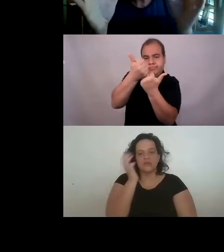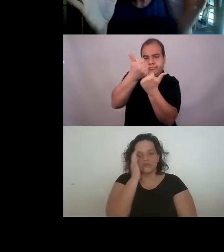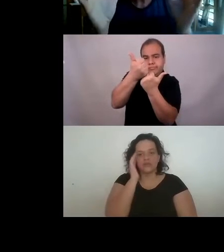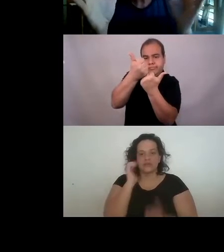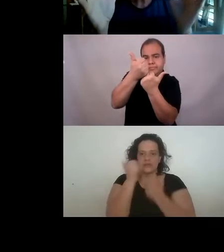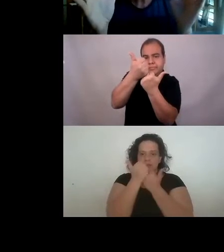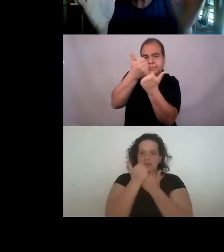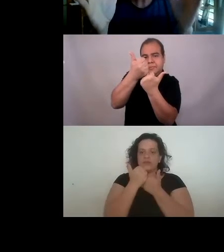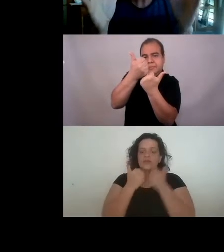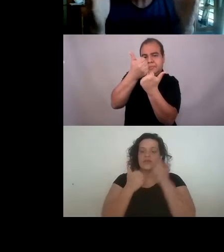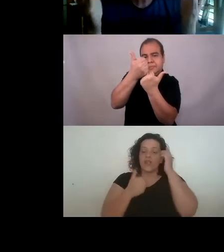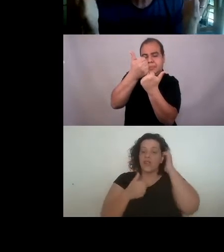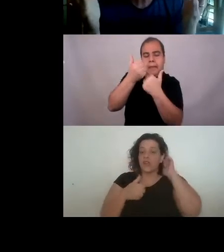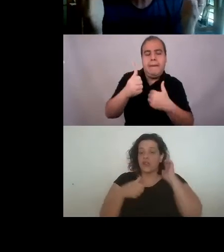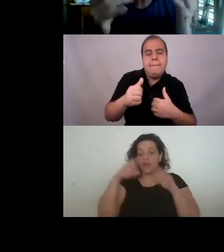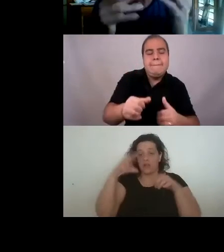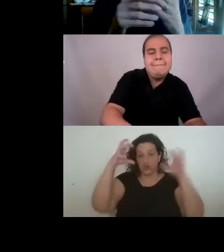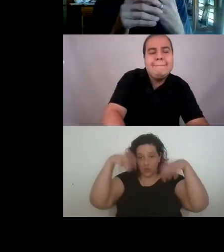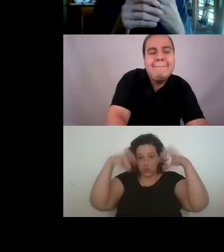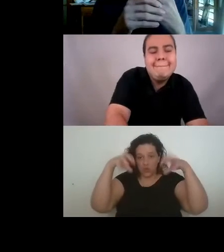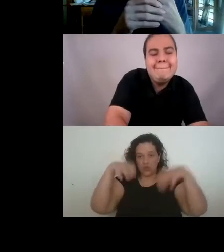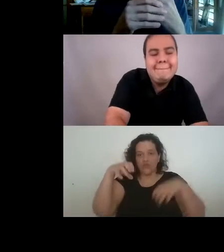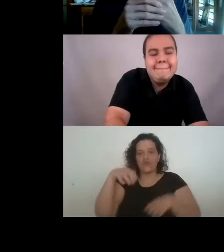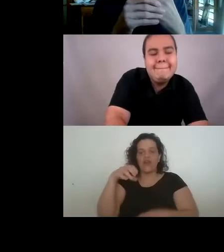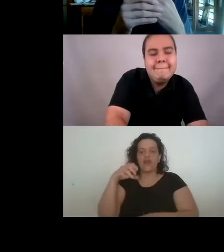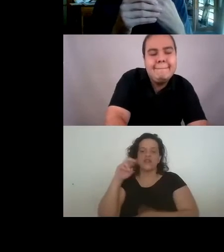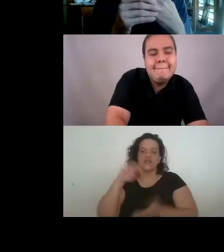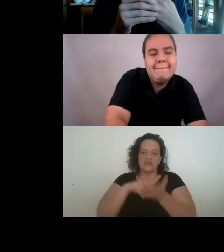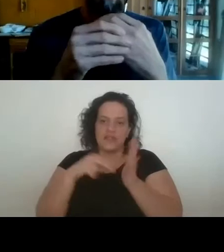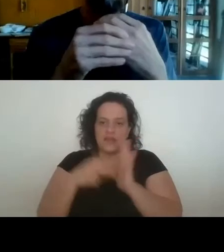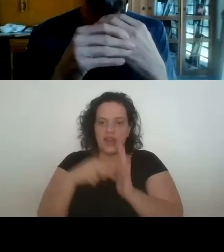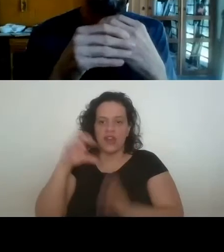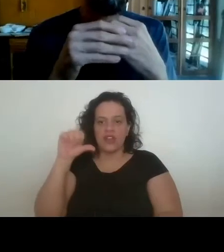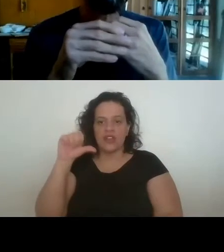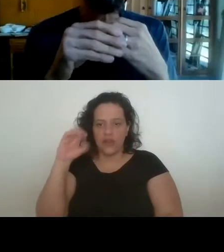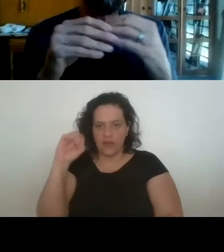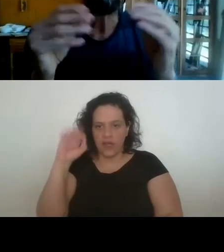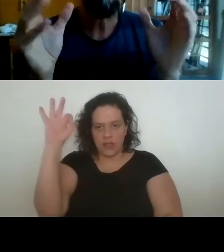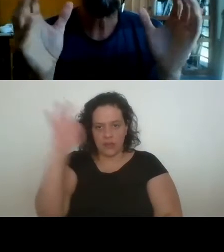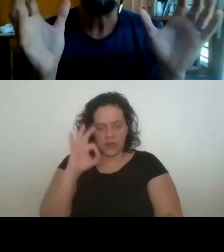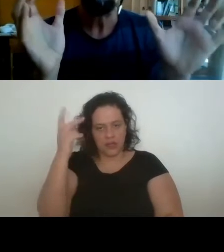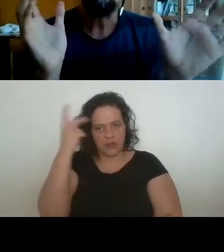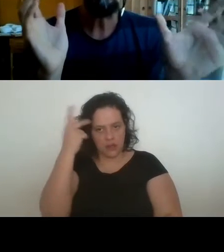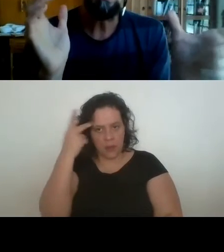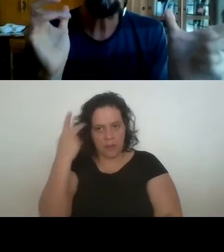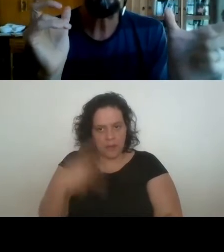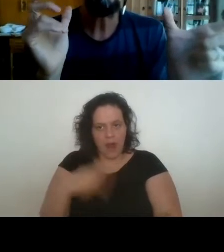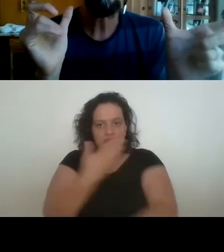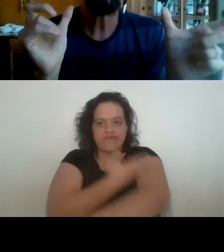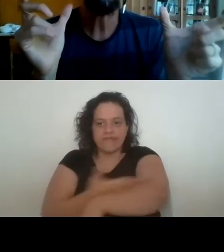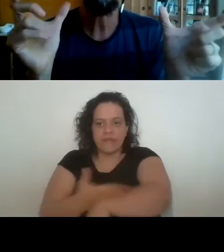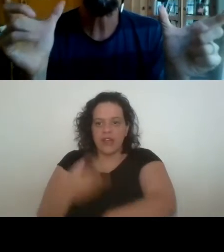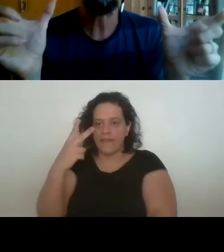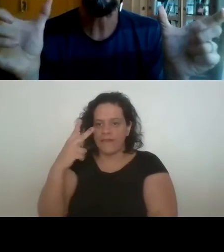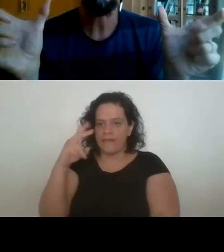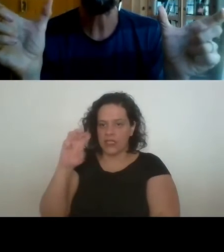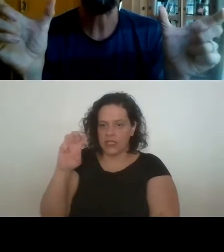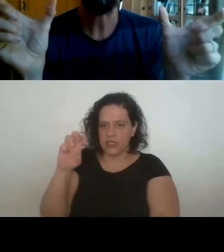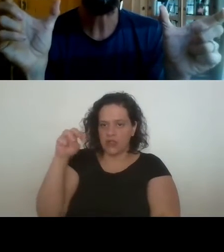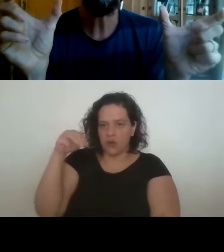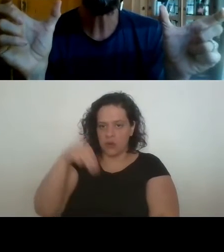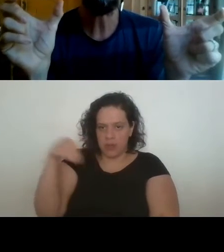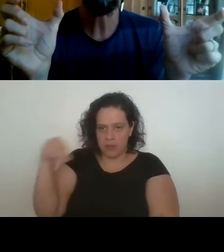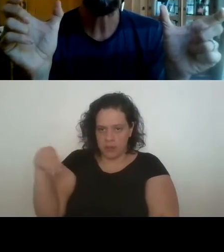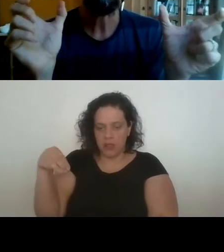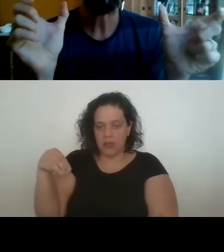que ela corresponde a 90% das ocorrências de chuva em São Paulo, então, para um telhado de 100 metros